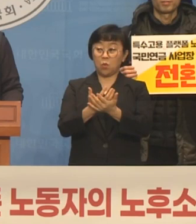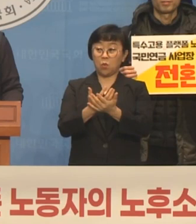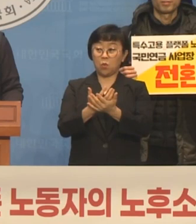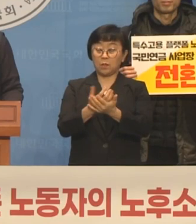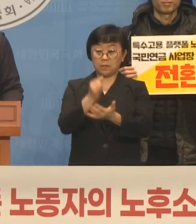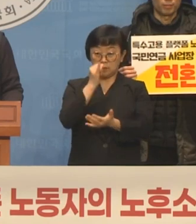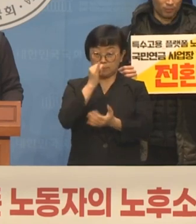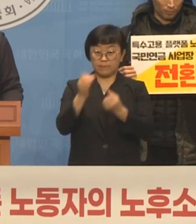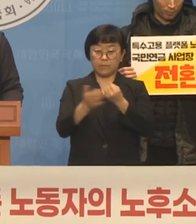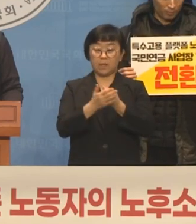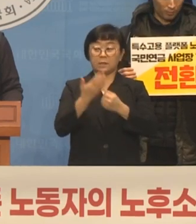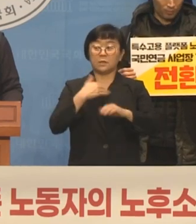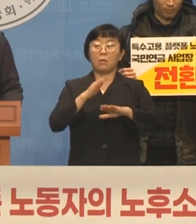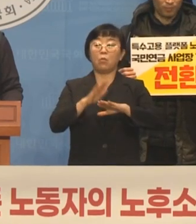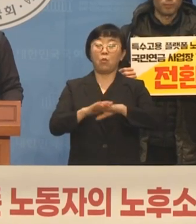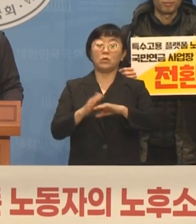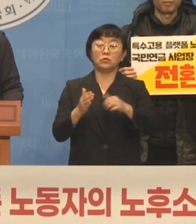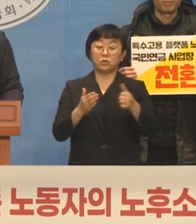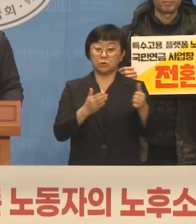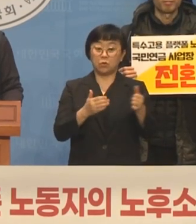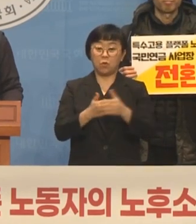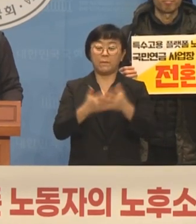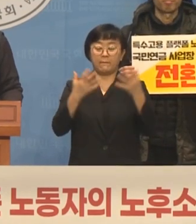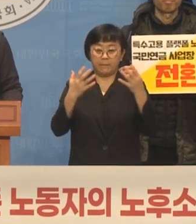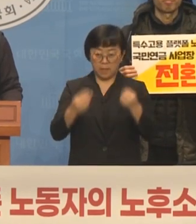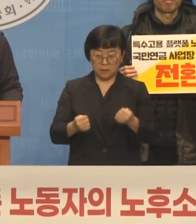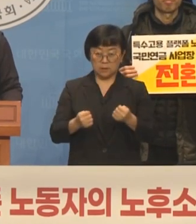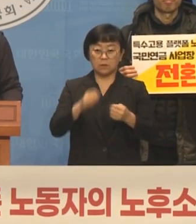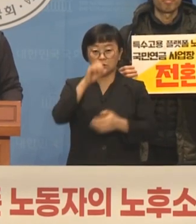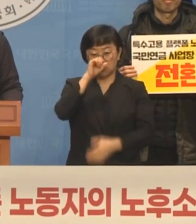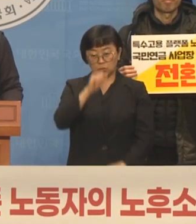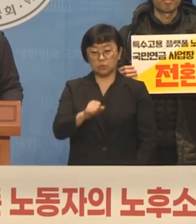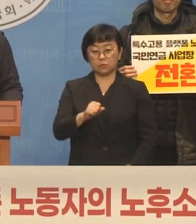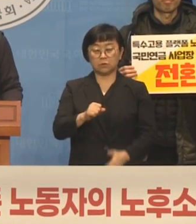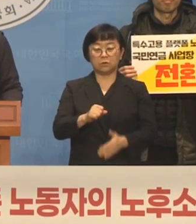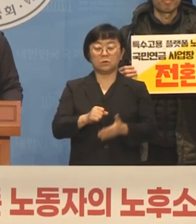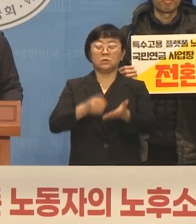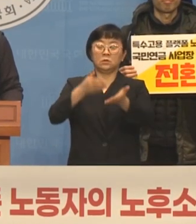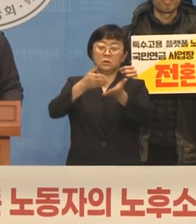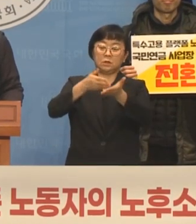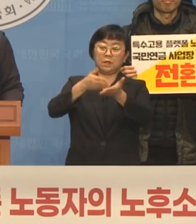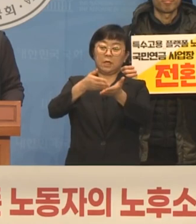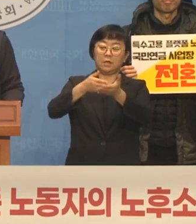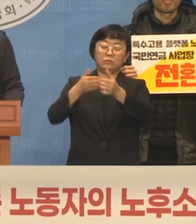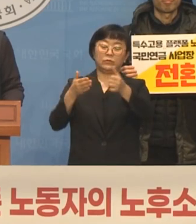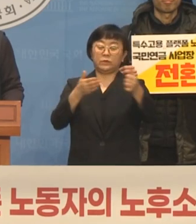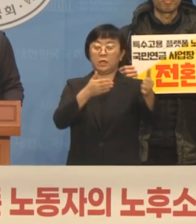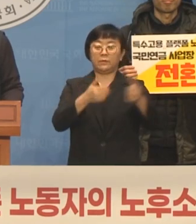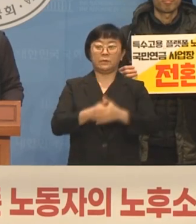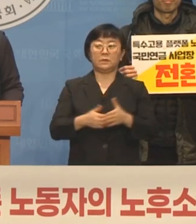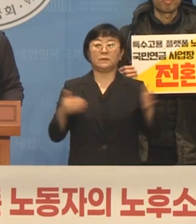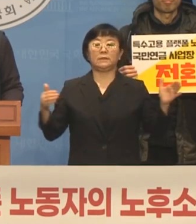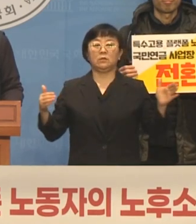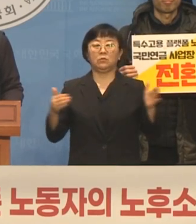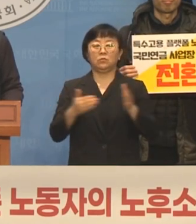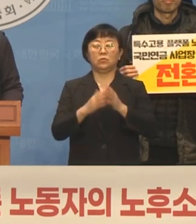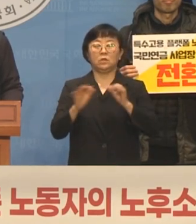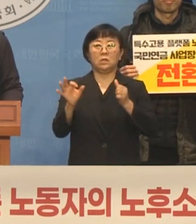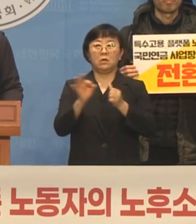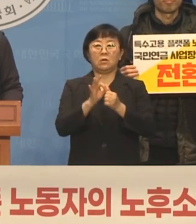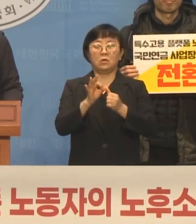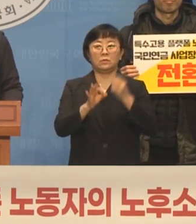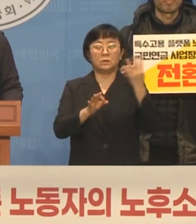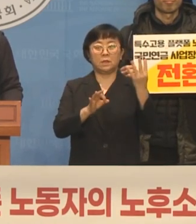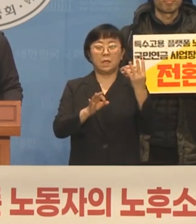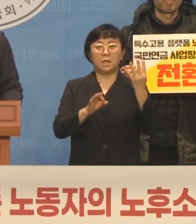보도자료에 있으니 참고해 주시고 많은 좋은 보도 부탁드리겠습니다. 이상으로 국민연금